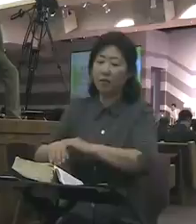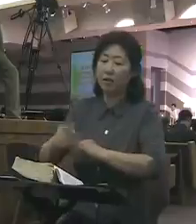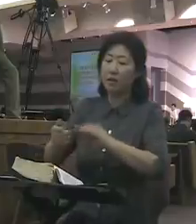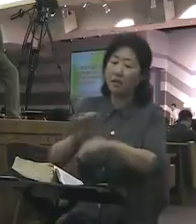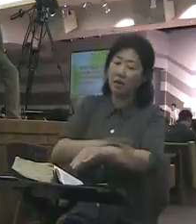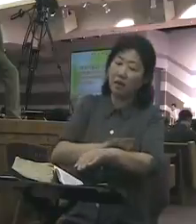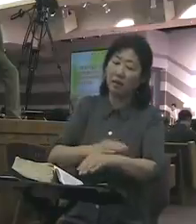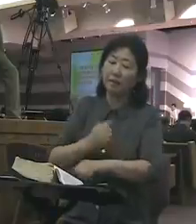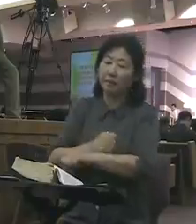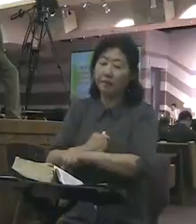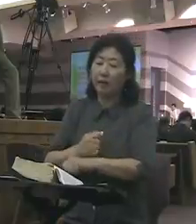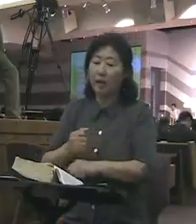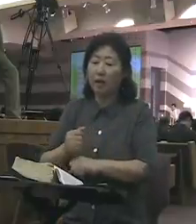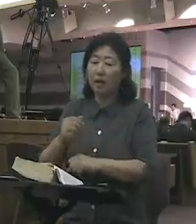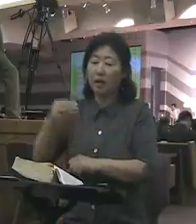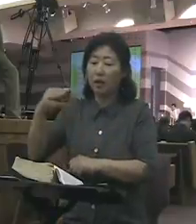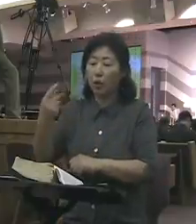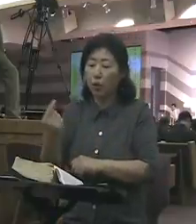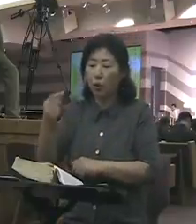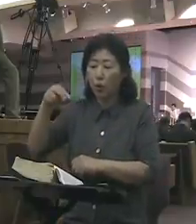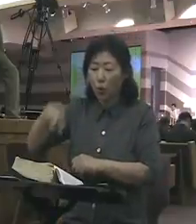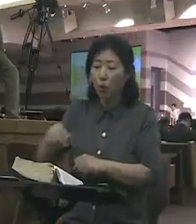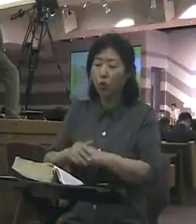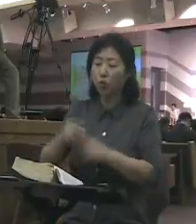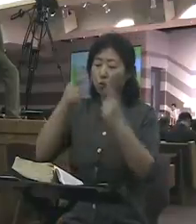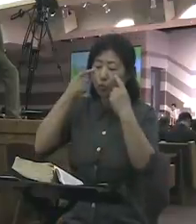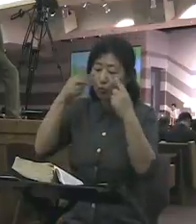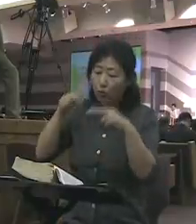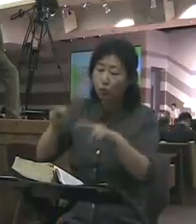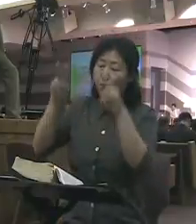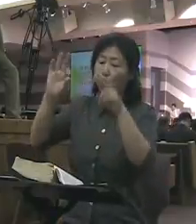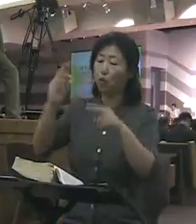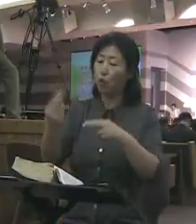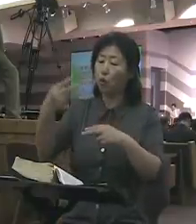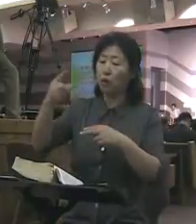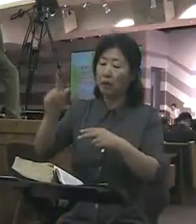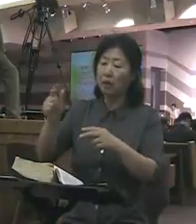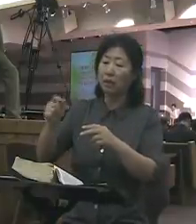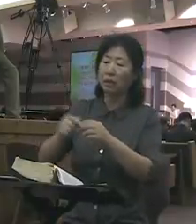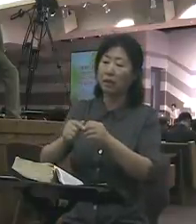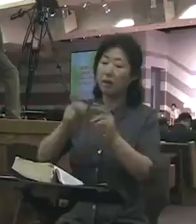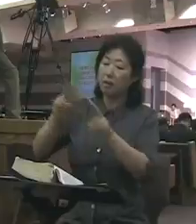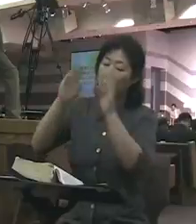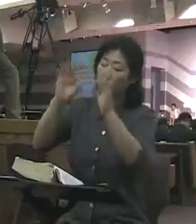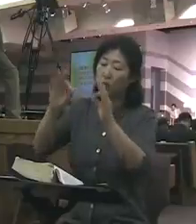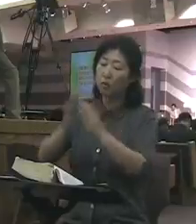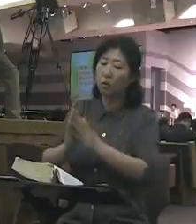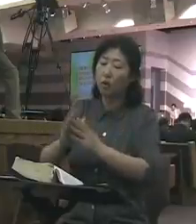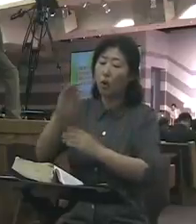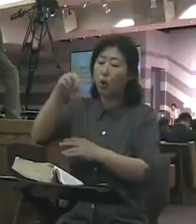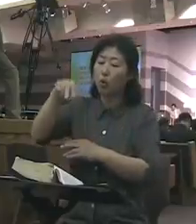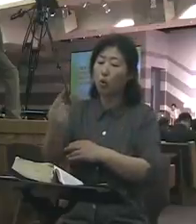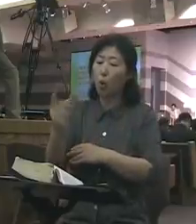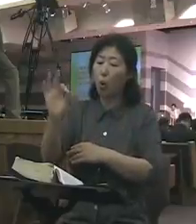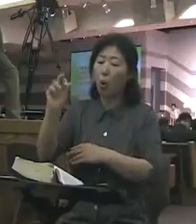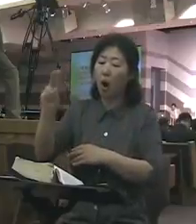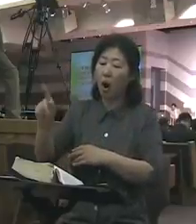이에 롯이 눈을 들어 유단 들을 바라본즉 소알까지 온 땅에 물이 넉넉하니 여호와께서 소돔과 고모라를